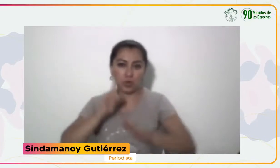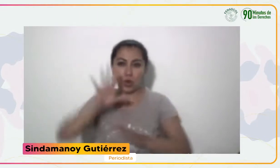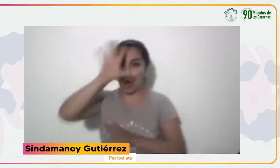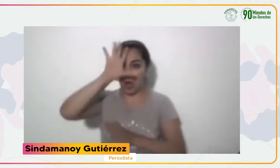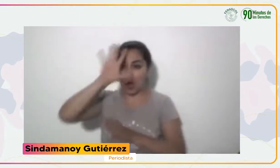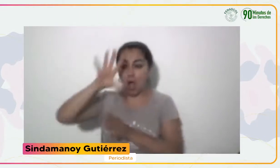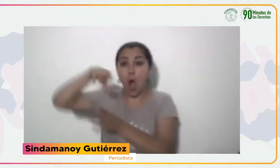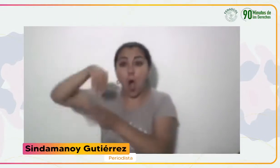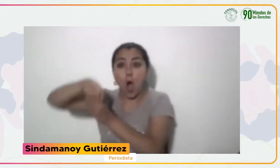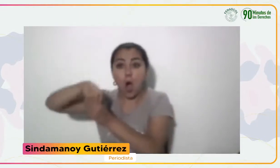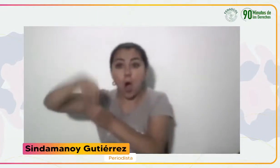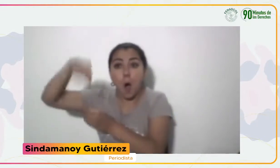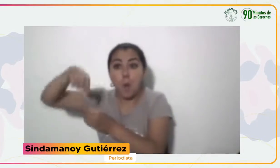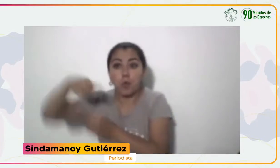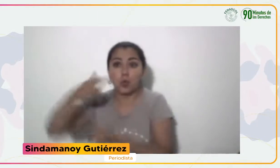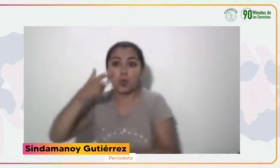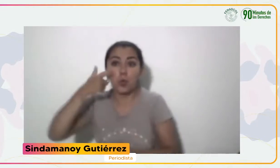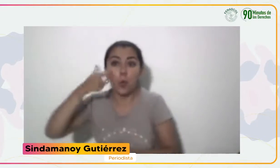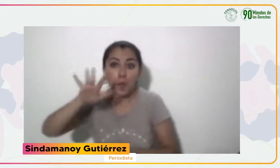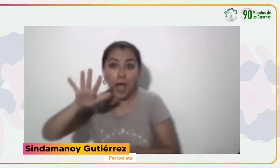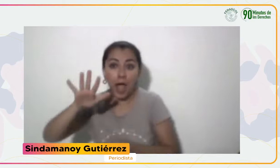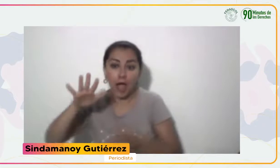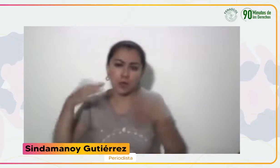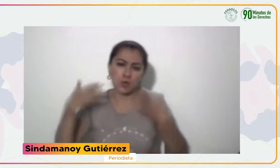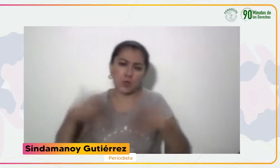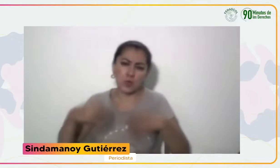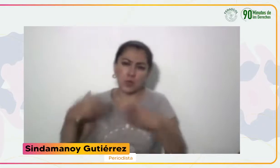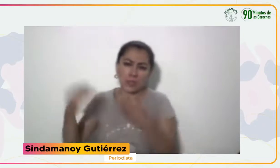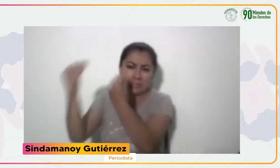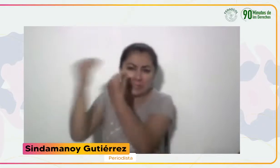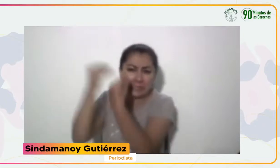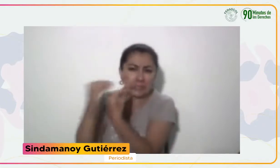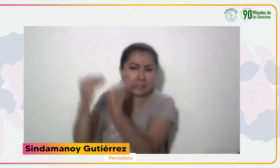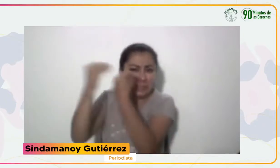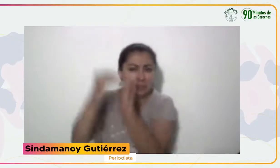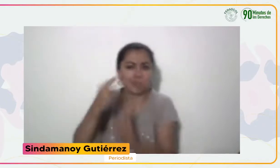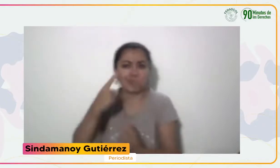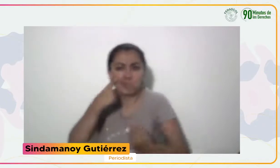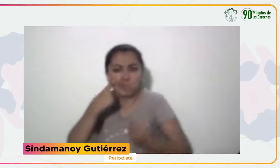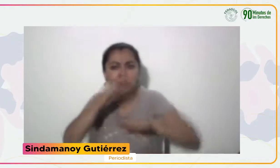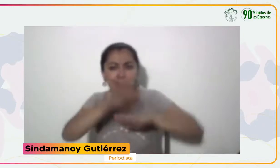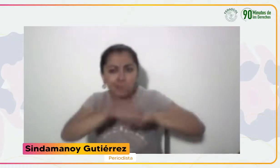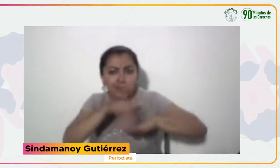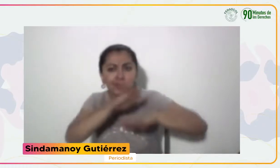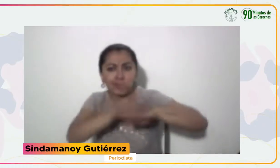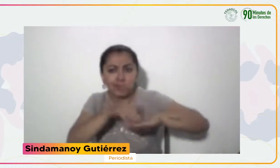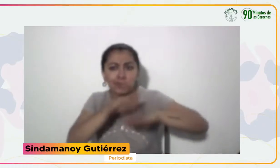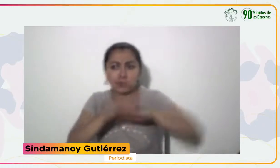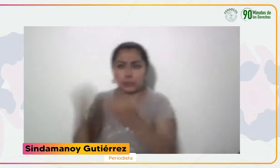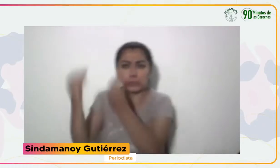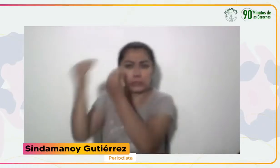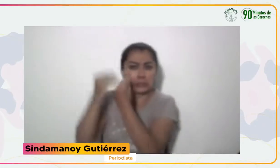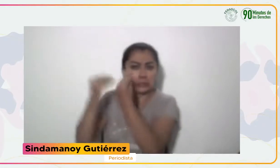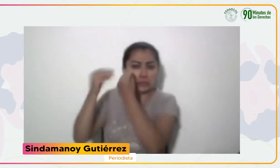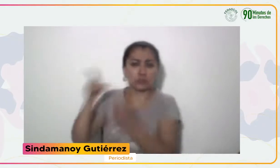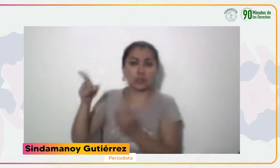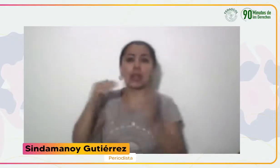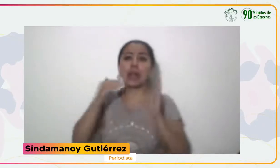CDE, que es el movimiento CDSPR. El movimiento en el cual participé y pues me formaron